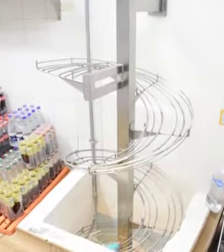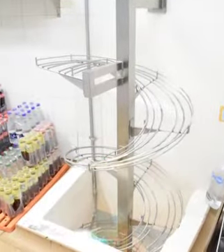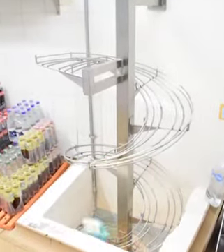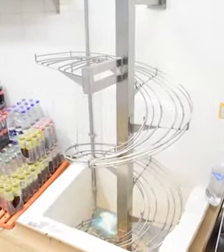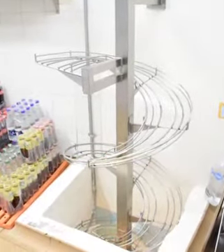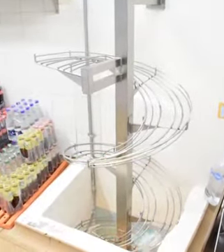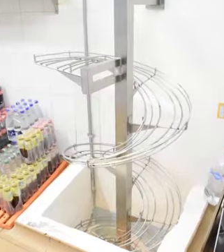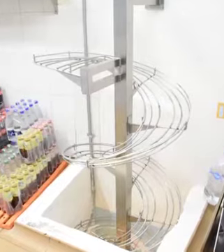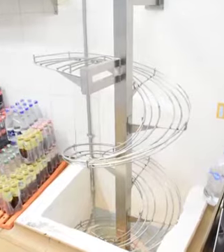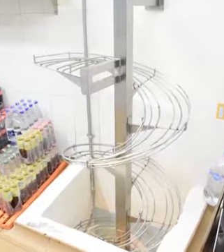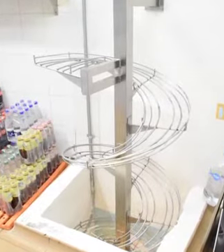asignan.